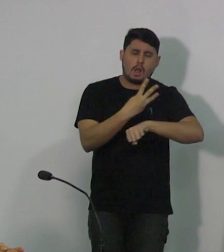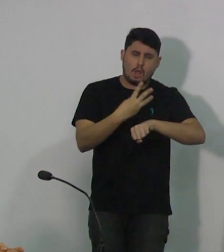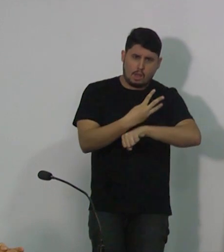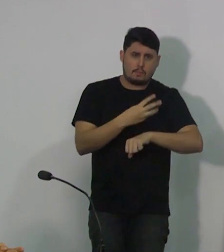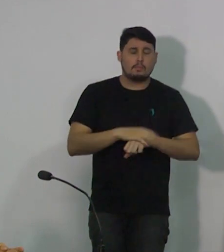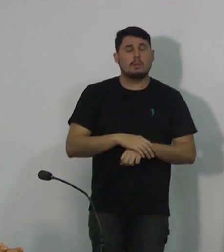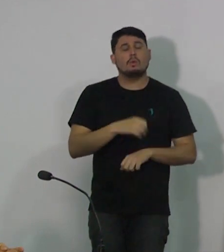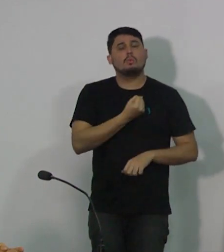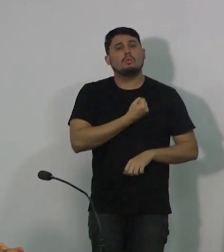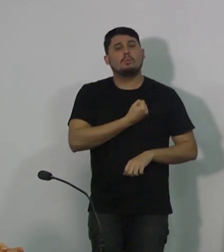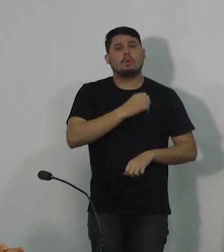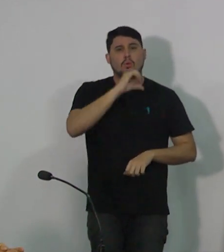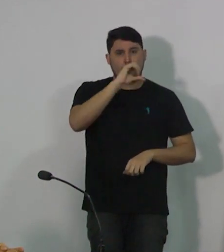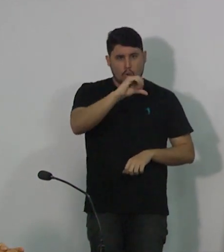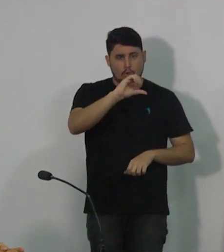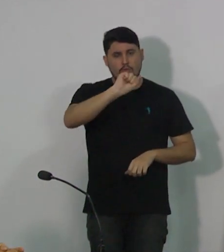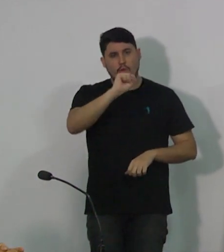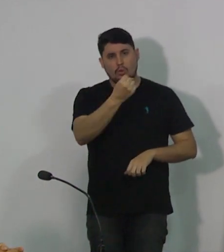que é o